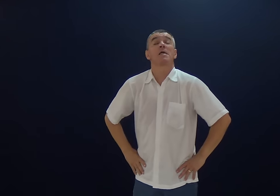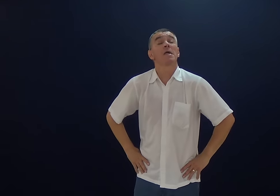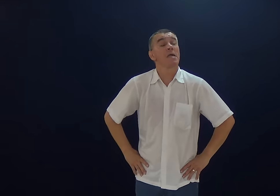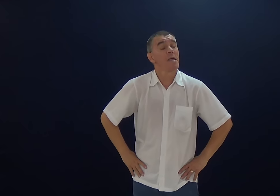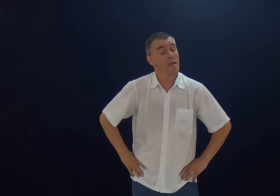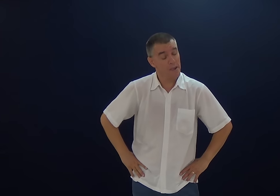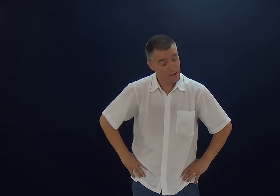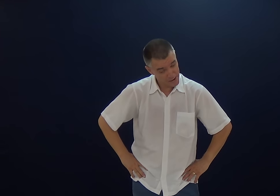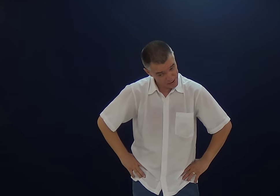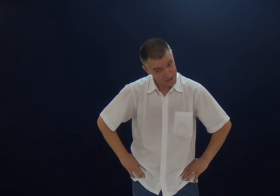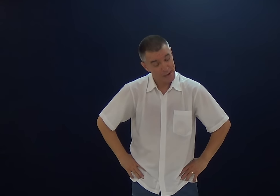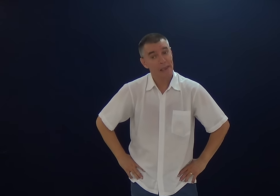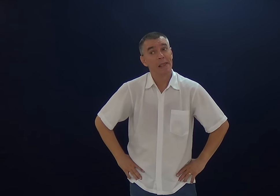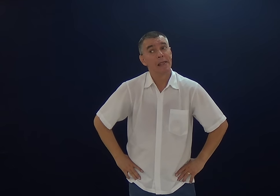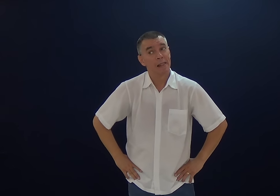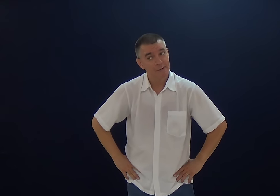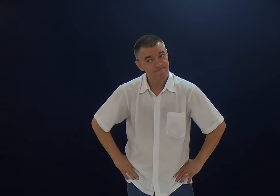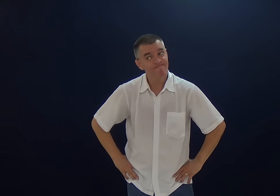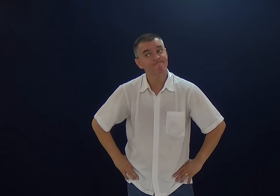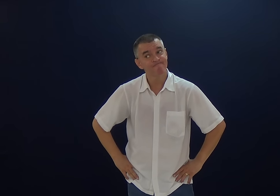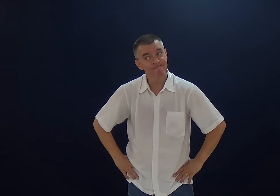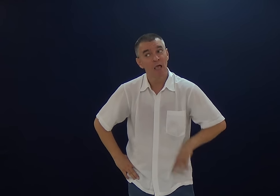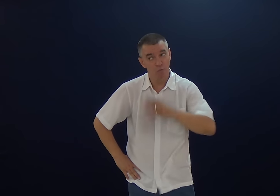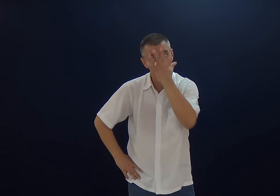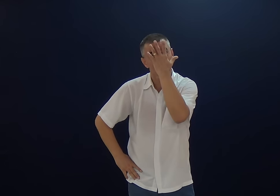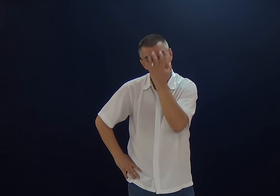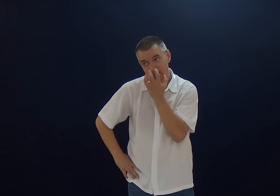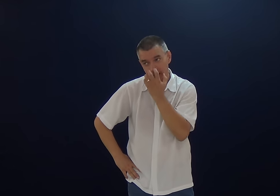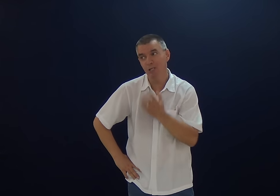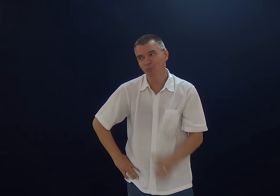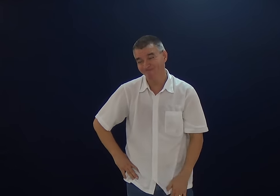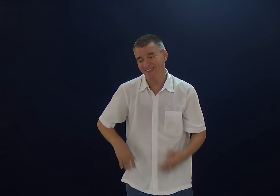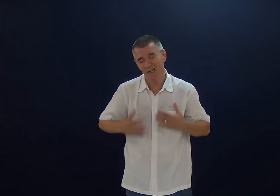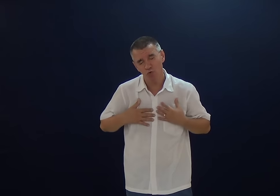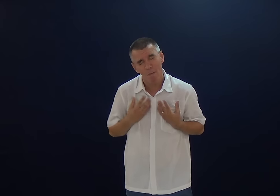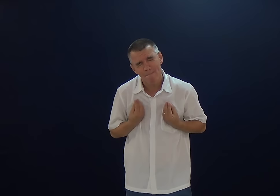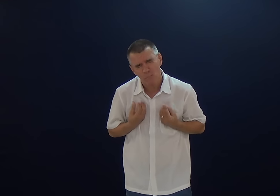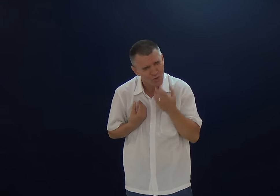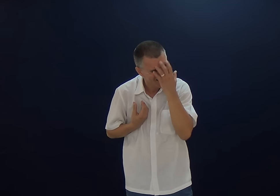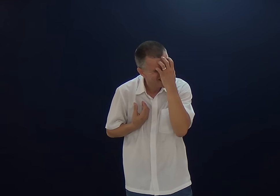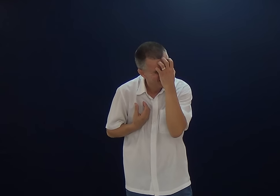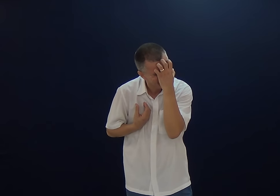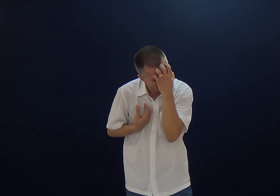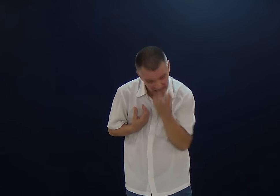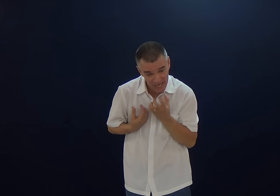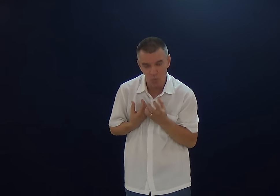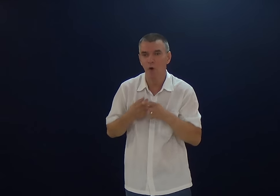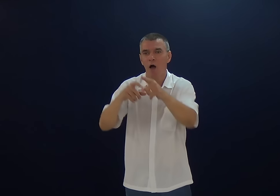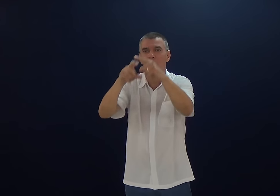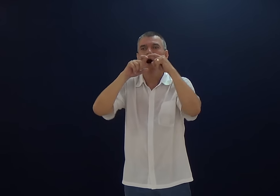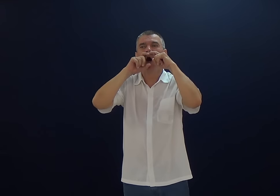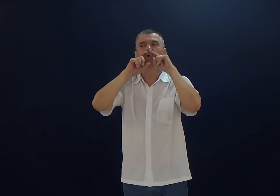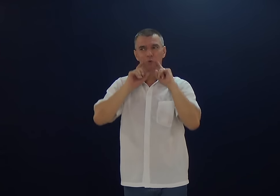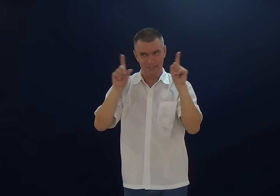ó nosso culto o culto tá acontecendo esse ambiente é muito sério é muito